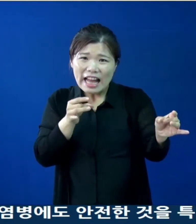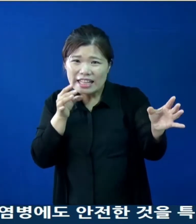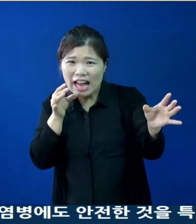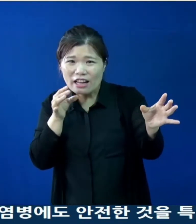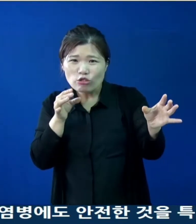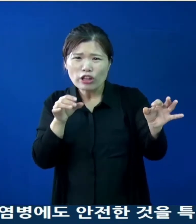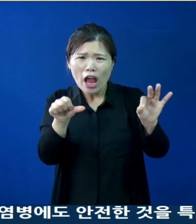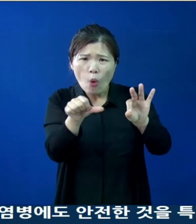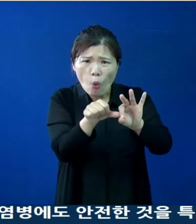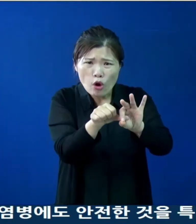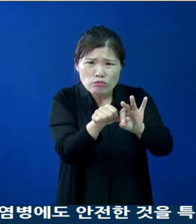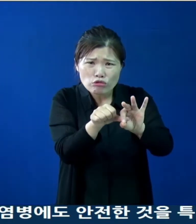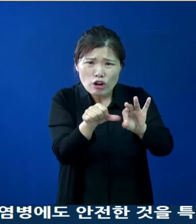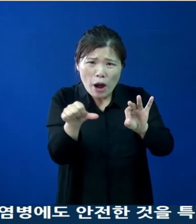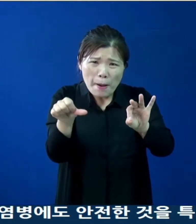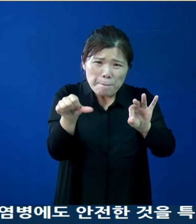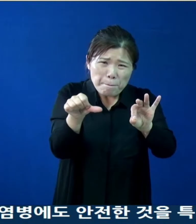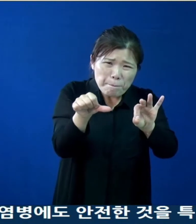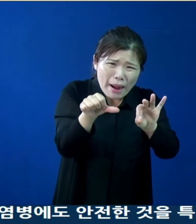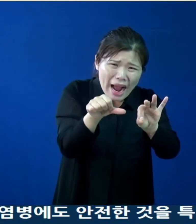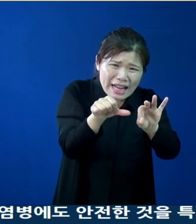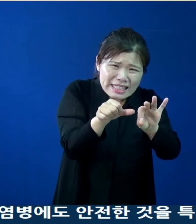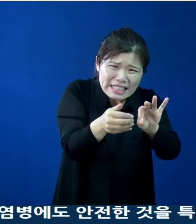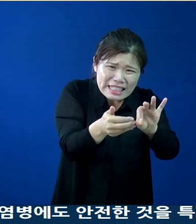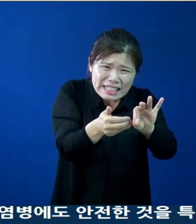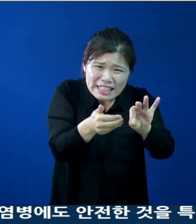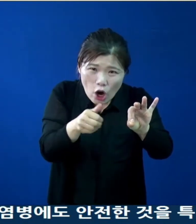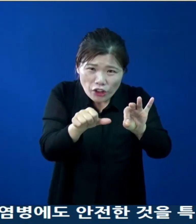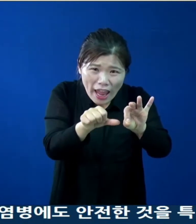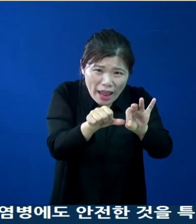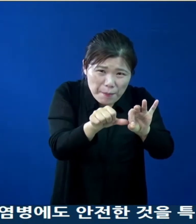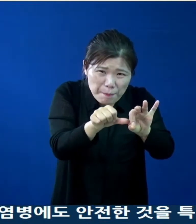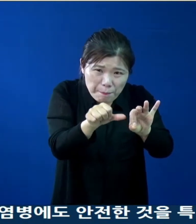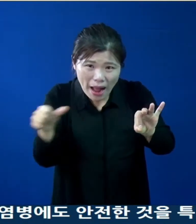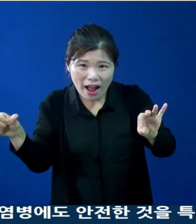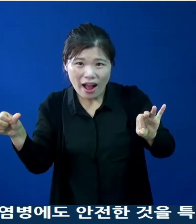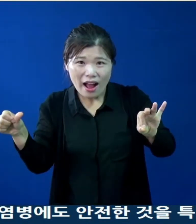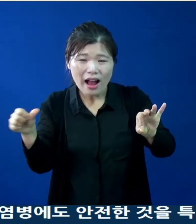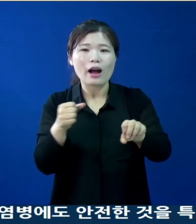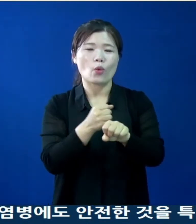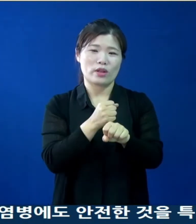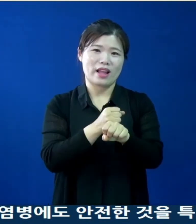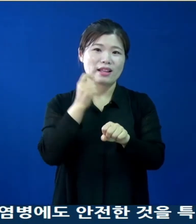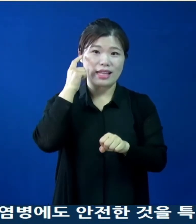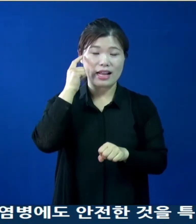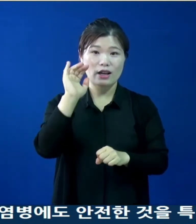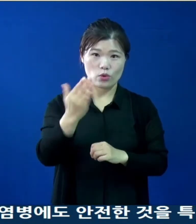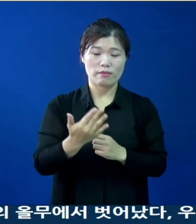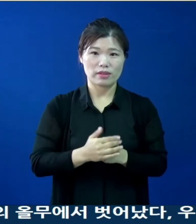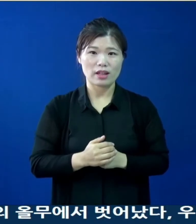올무에 빠지기 일보 직전에 올무에서 벗어났다, 이렇게 생각을 합니다. 그런데